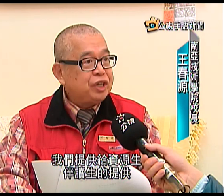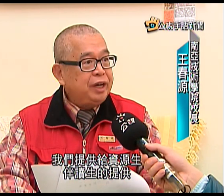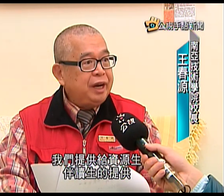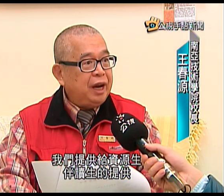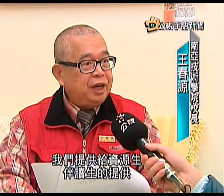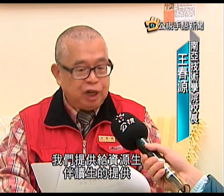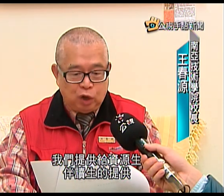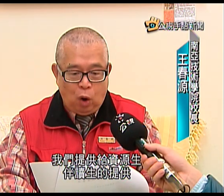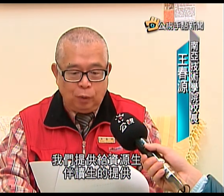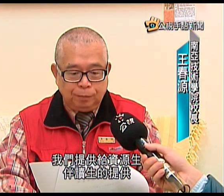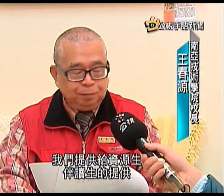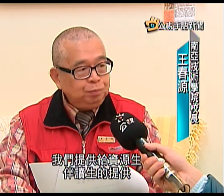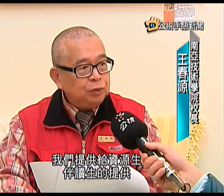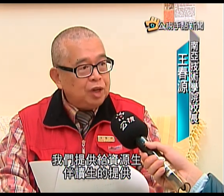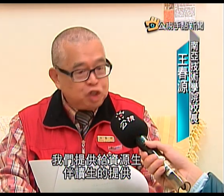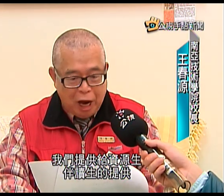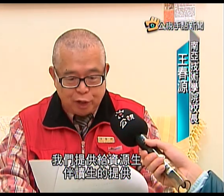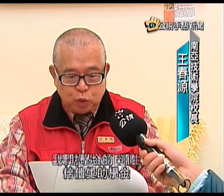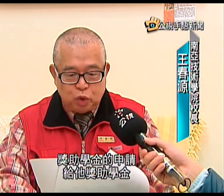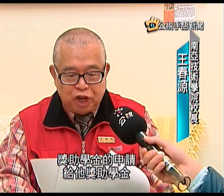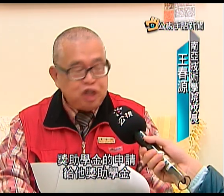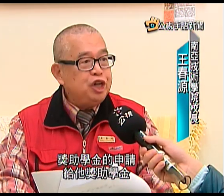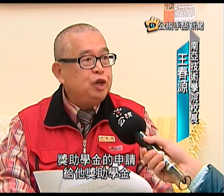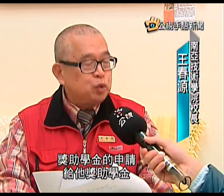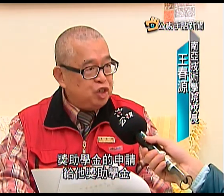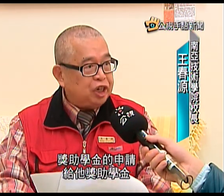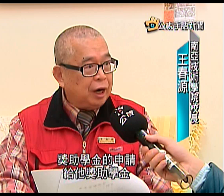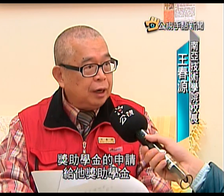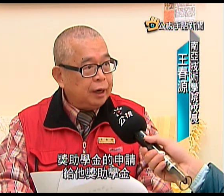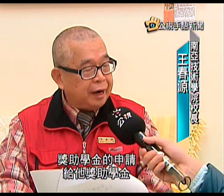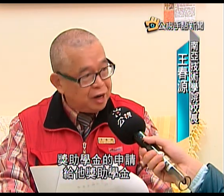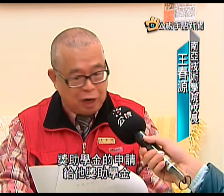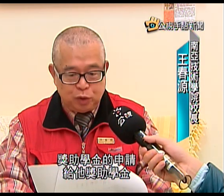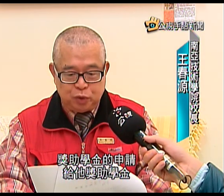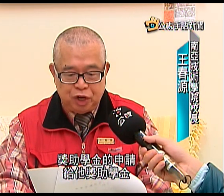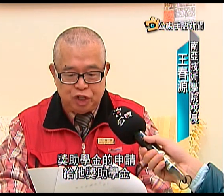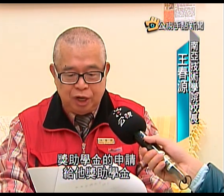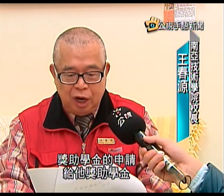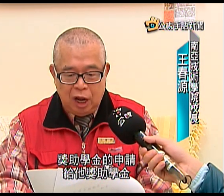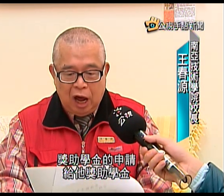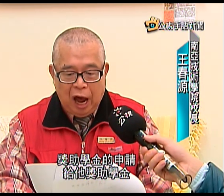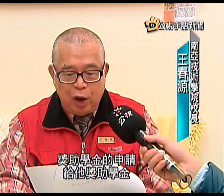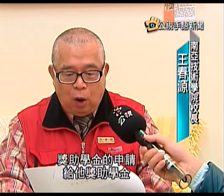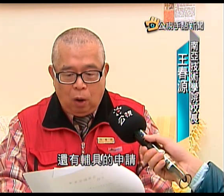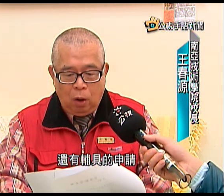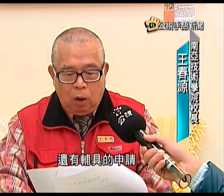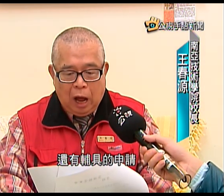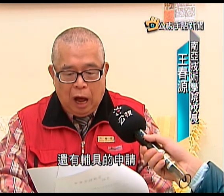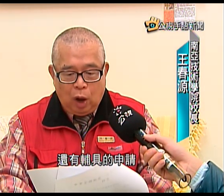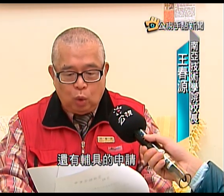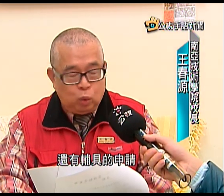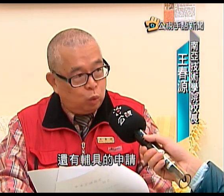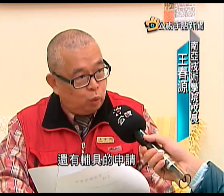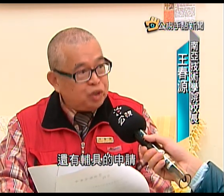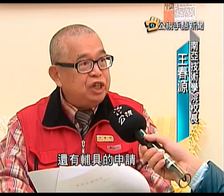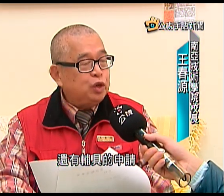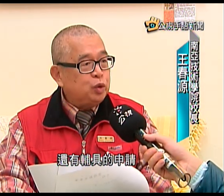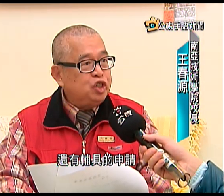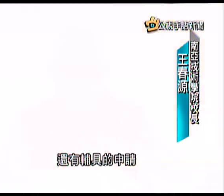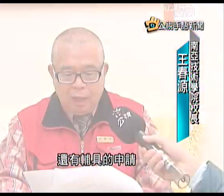的提供奖助学金的申请，给他奖助学金，还有辅具的申请，还